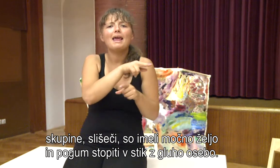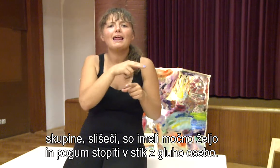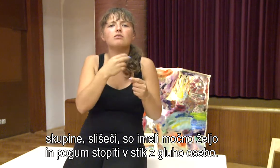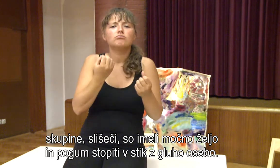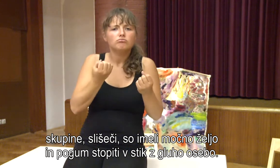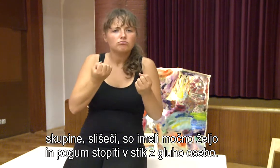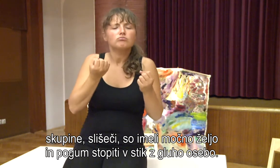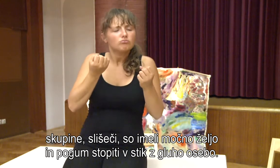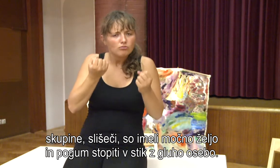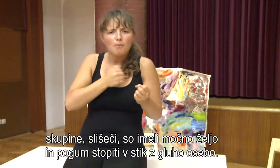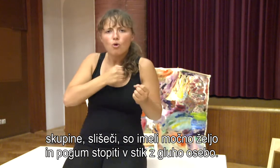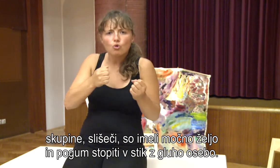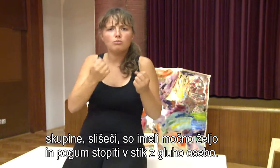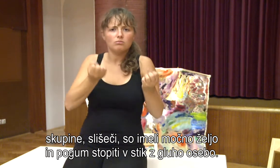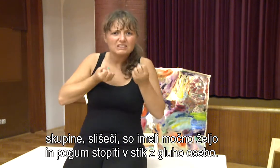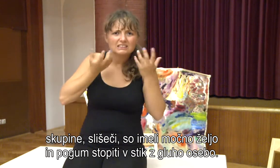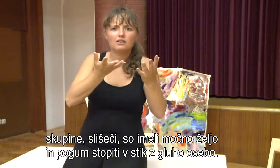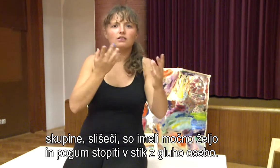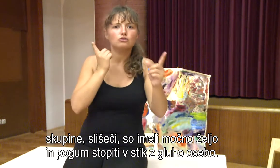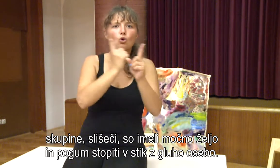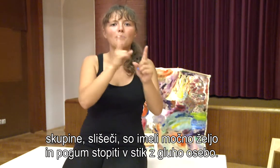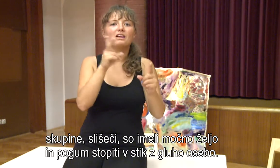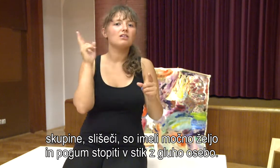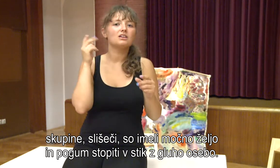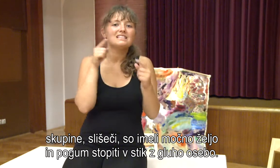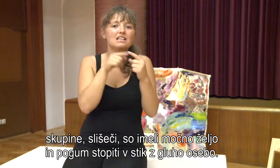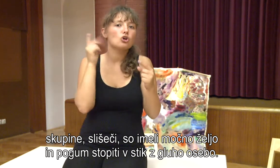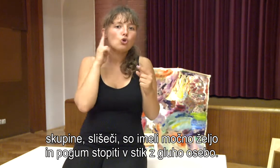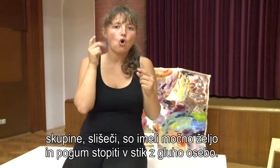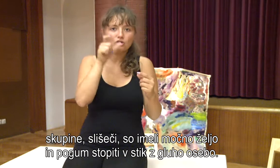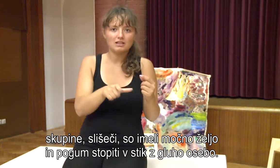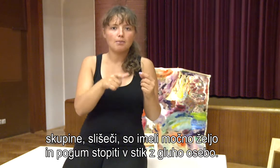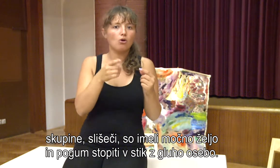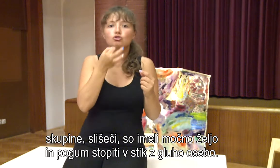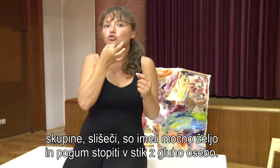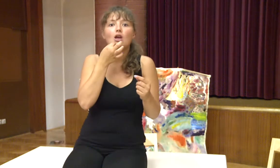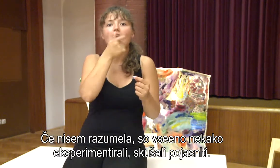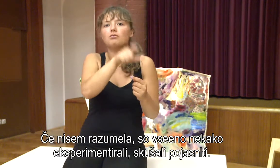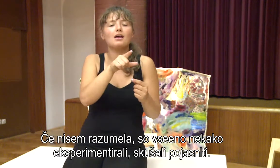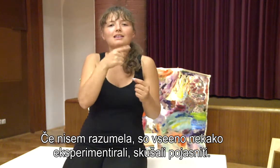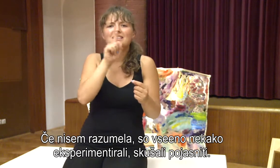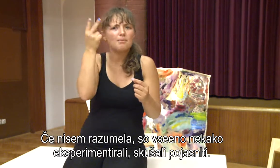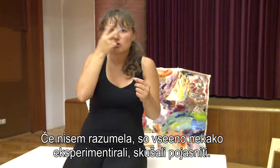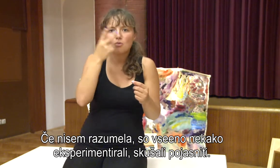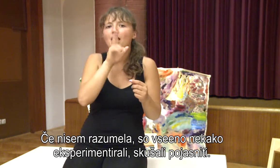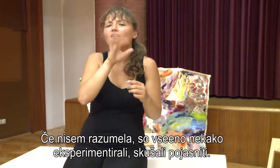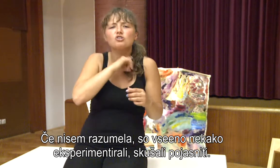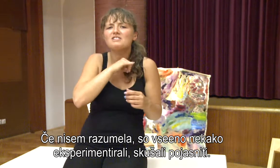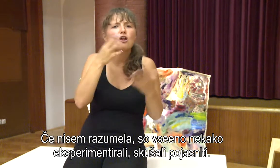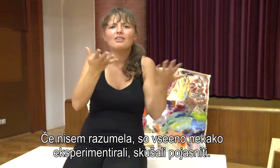imeli pogum, to tiste njihovo osebo. Še nisem razumela, so vse